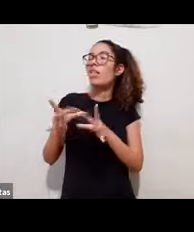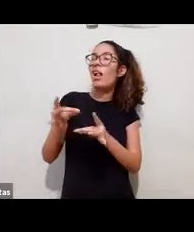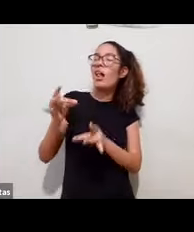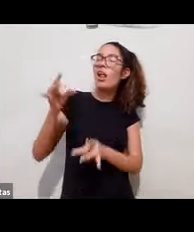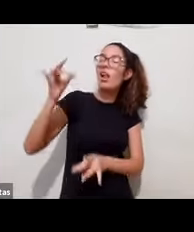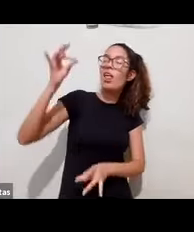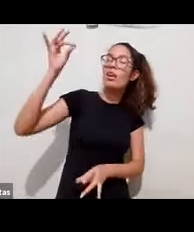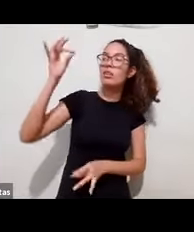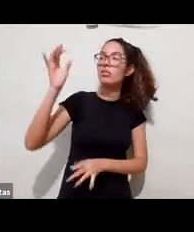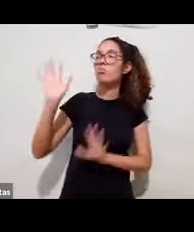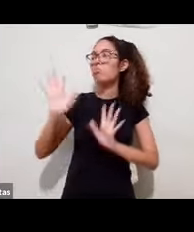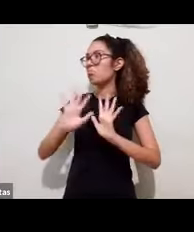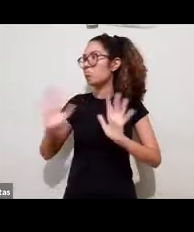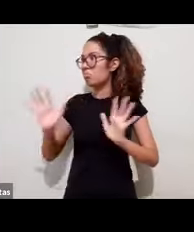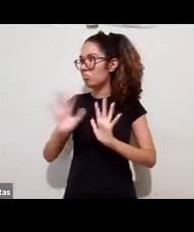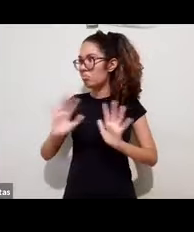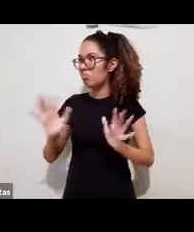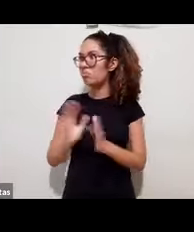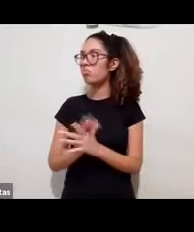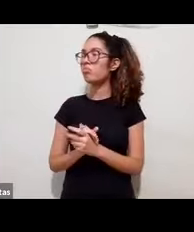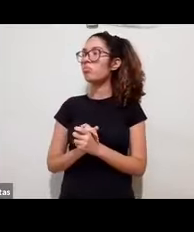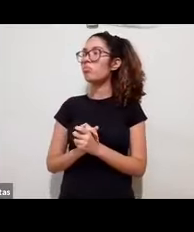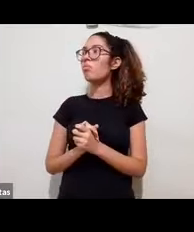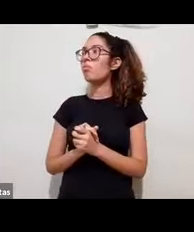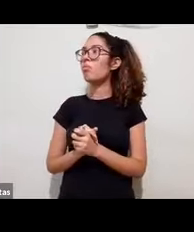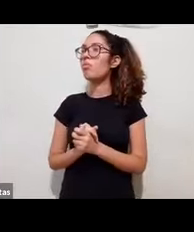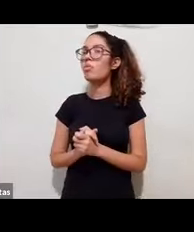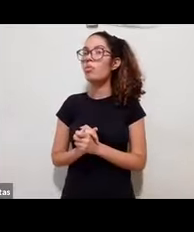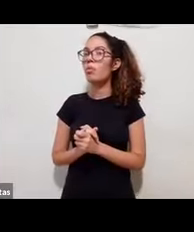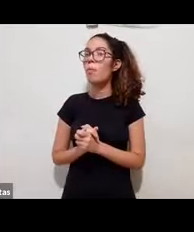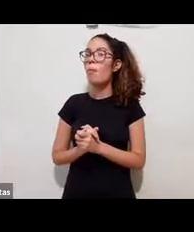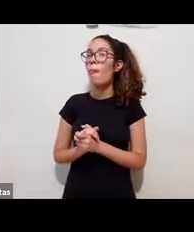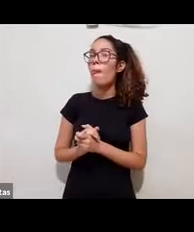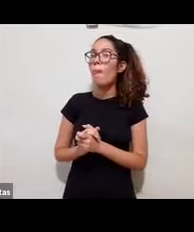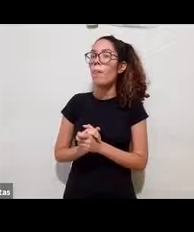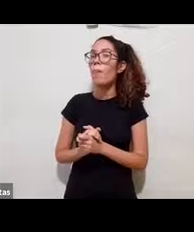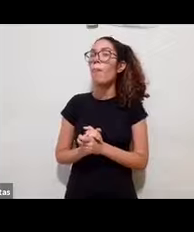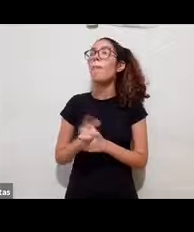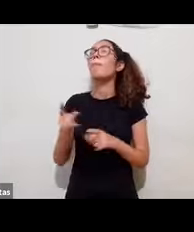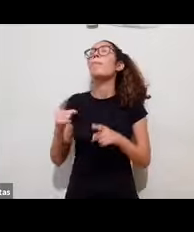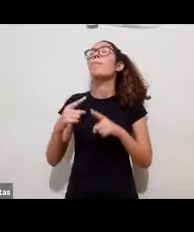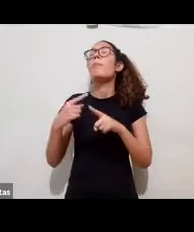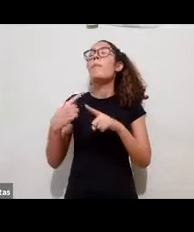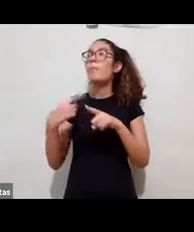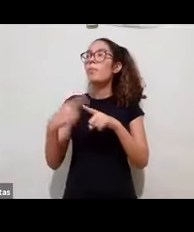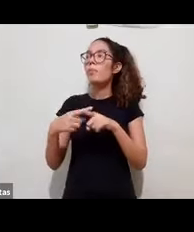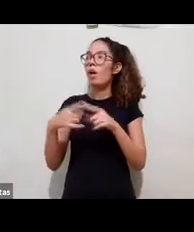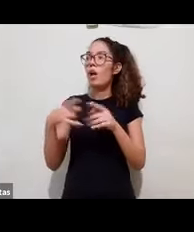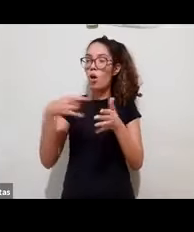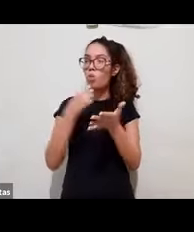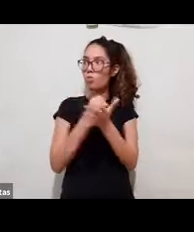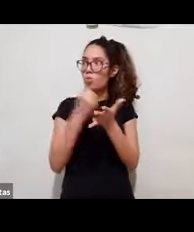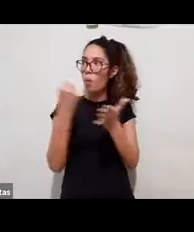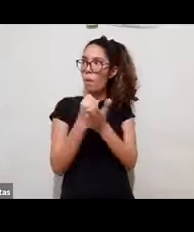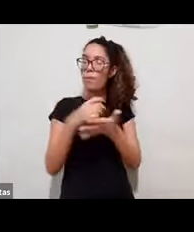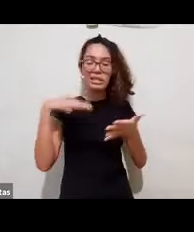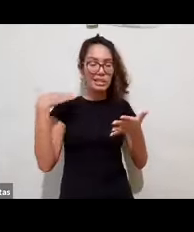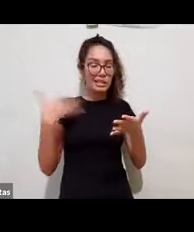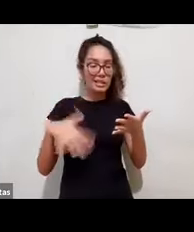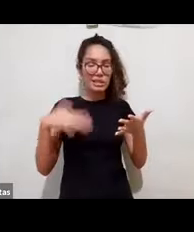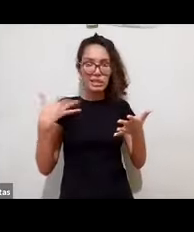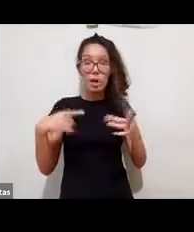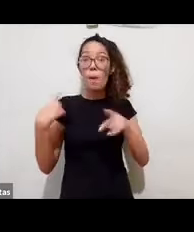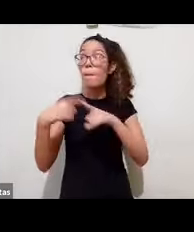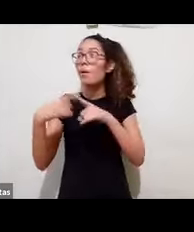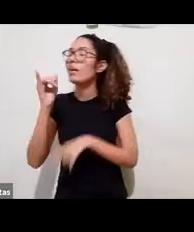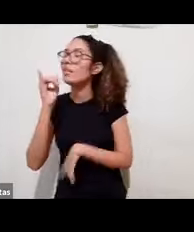as pessoas no território, está lá, extremamente claro, né? No que diz respeito à política de saúde mental, né, a proposta